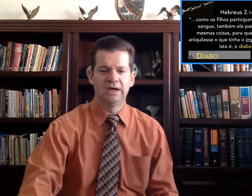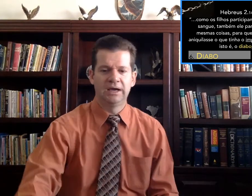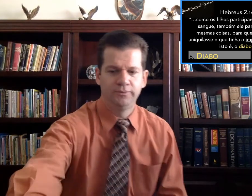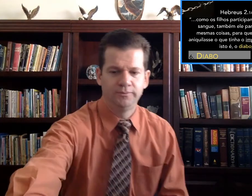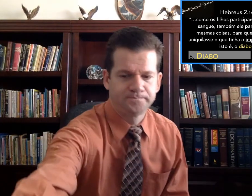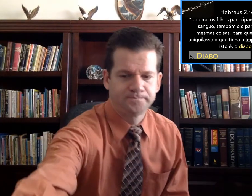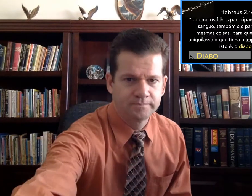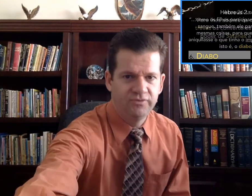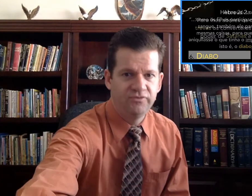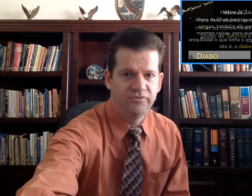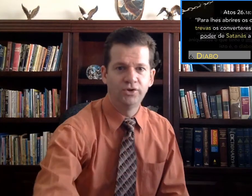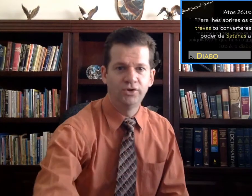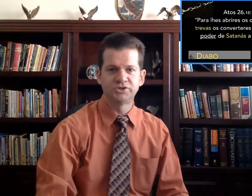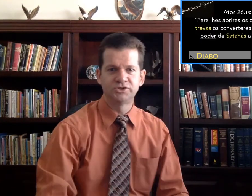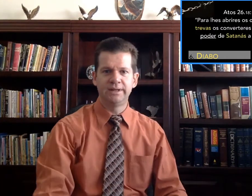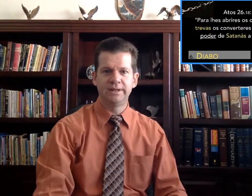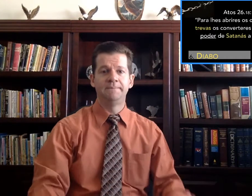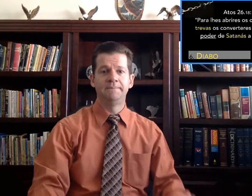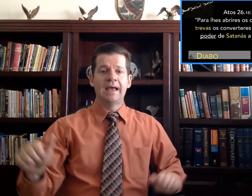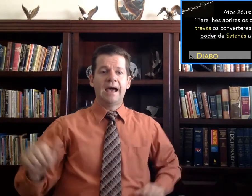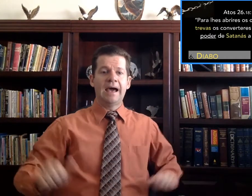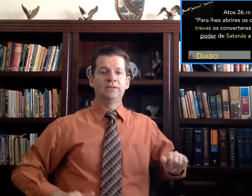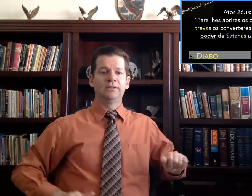diabo, vitória sobre ele. Atos,